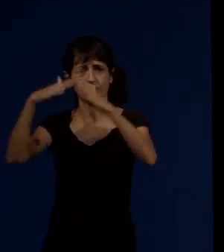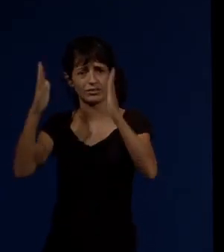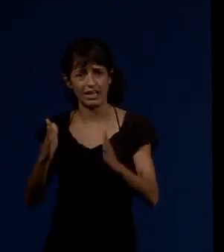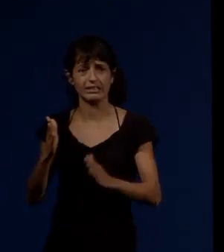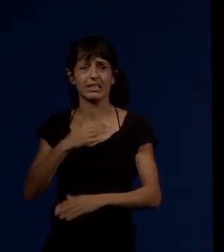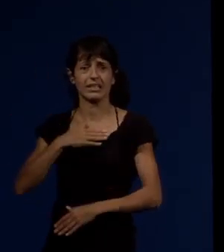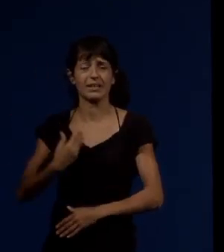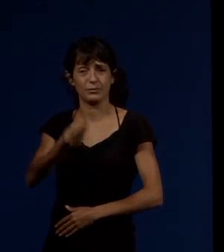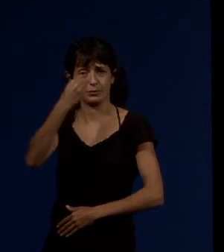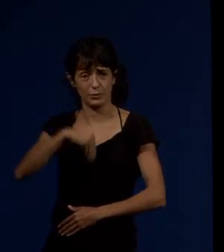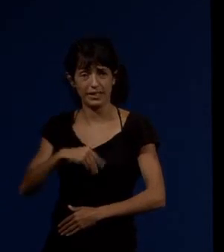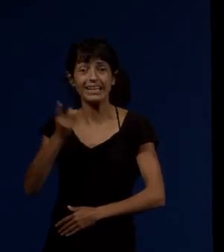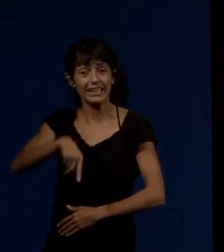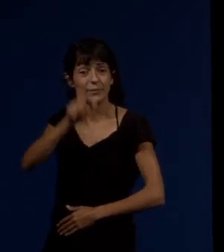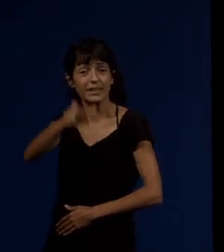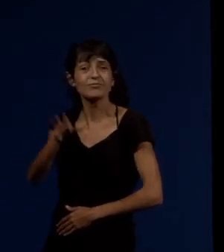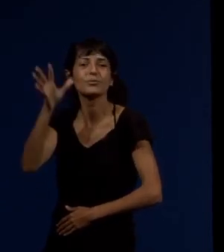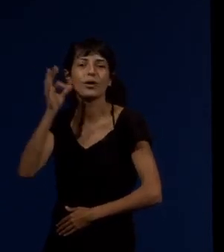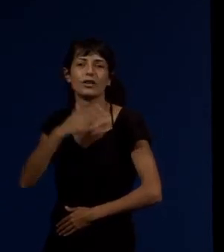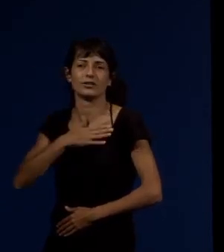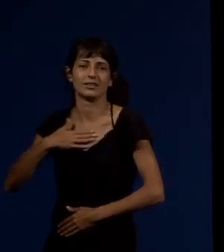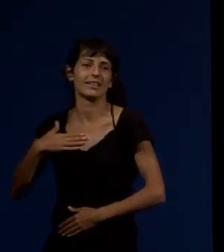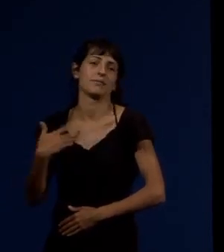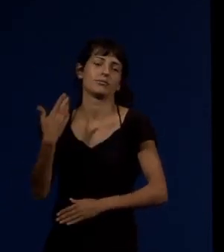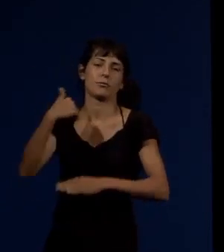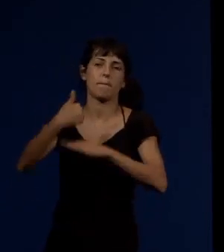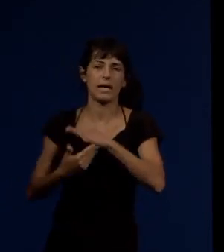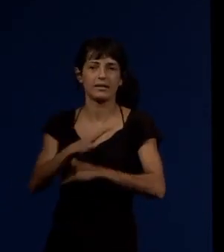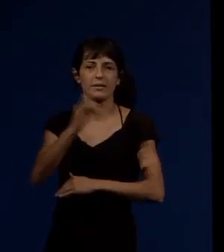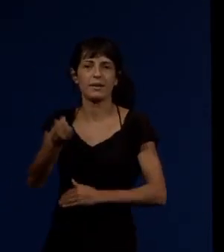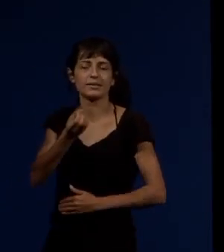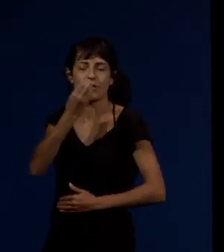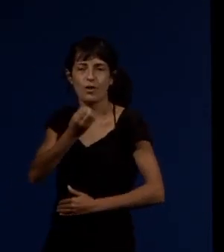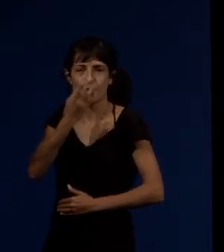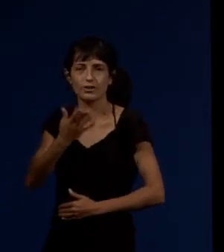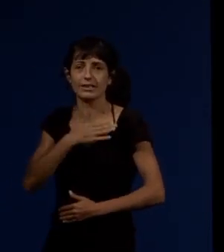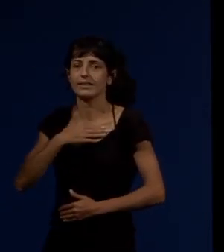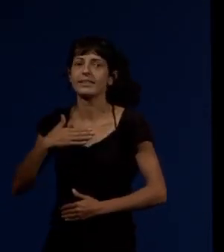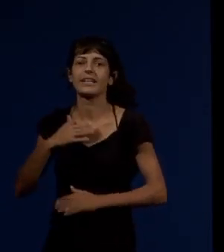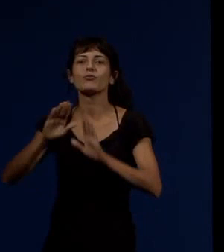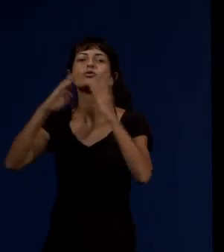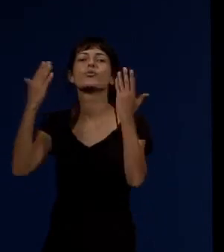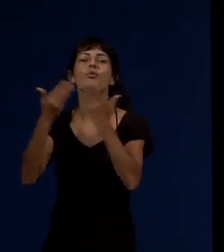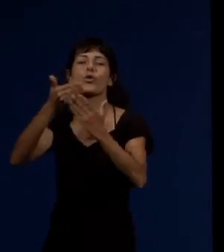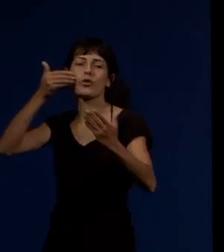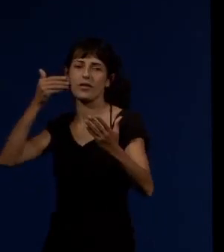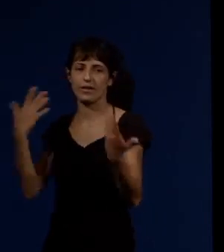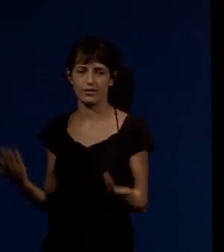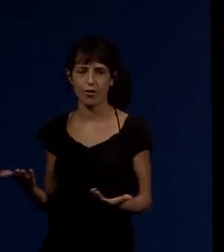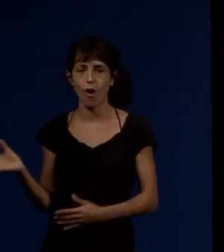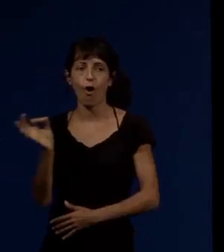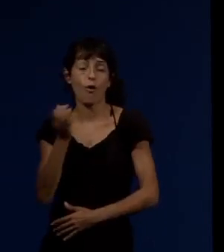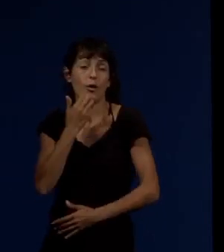E tamén as mulleres queremos pan e rosas. Queremos un mundo digno no que as Carmelas, como a miña filla, o Nuno